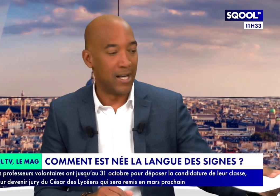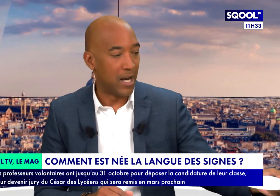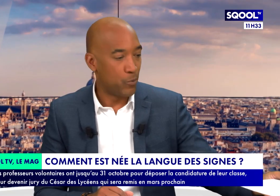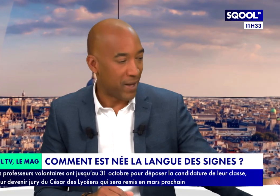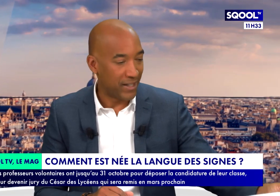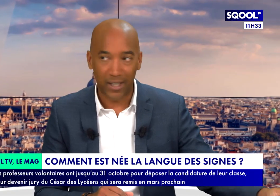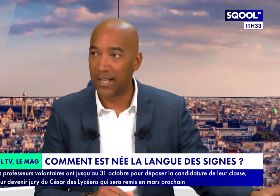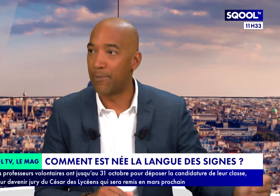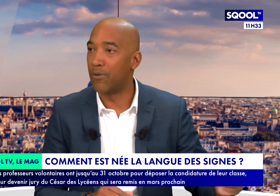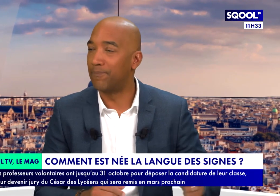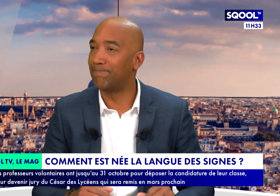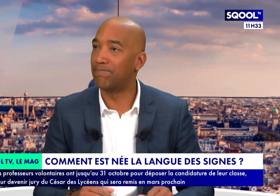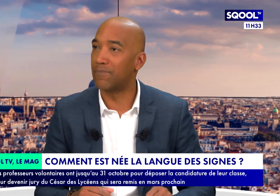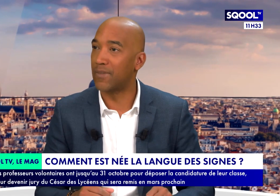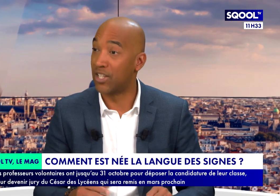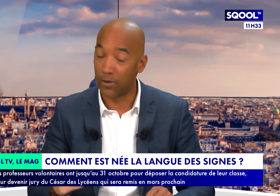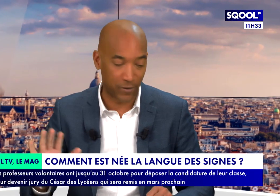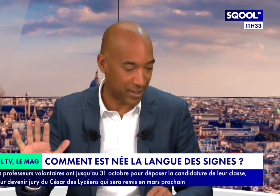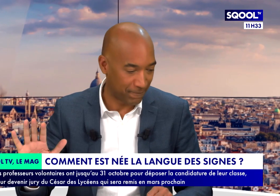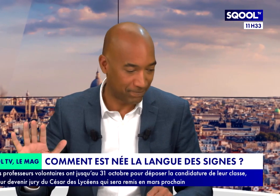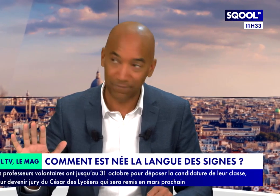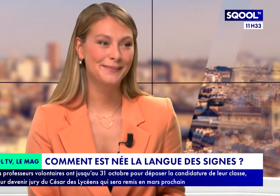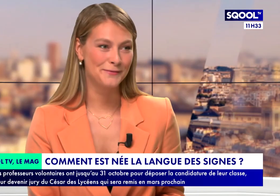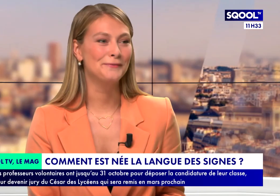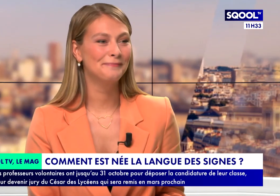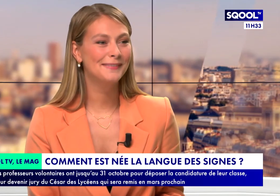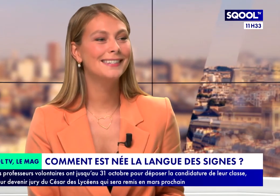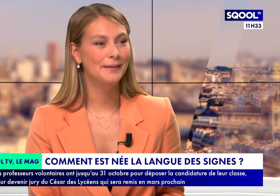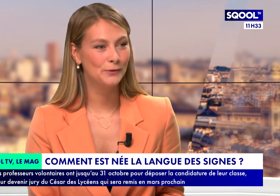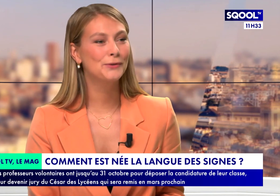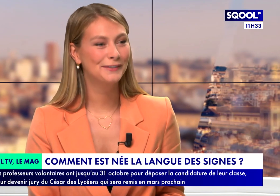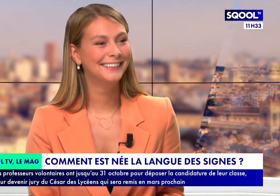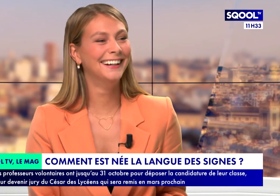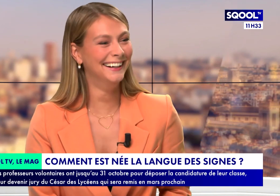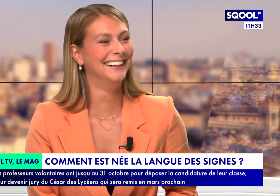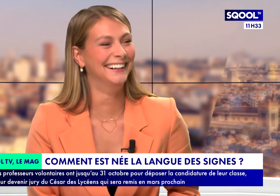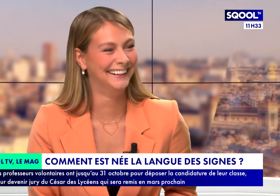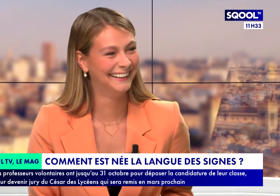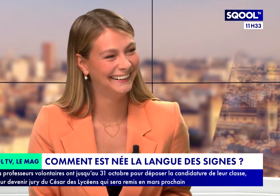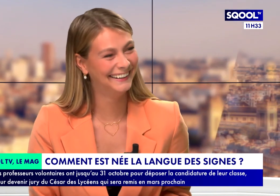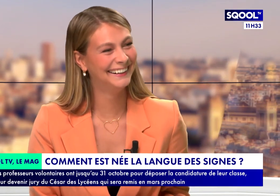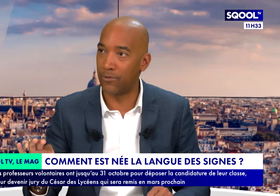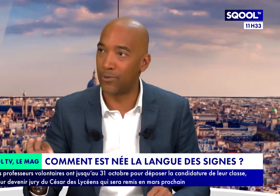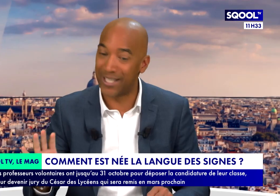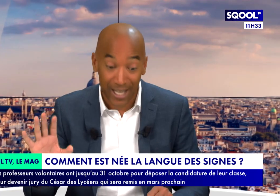La loupe avec Irina Capron. J'adore votre veste. Merci beaucoup. On en parlait en début d'émission. Cette couleur vous scie à